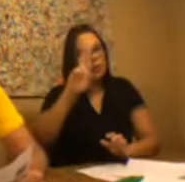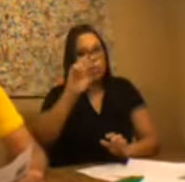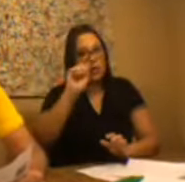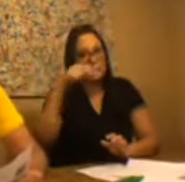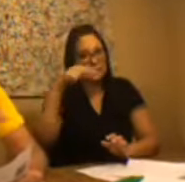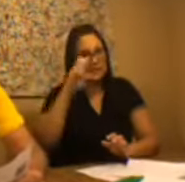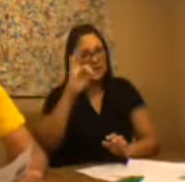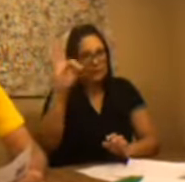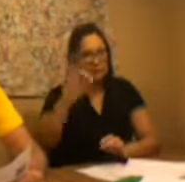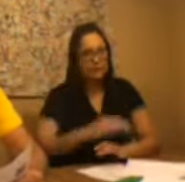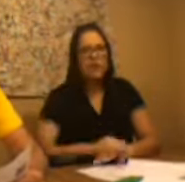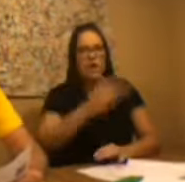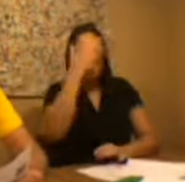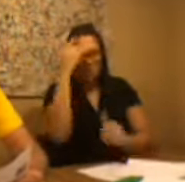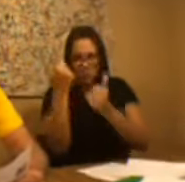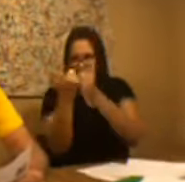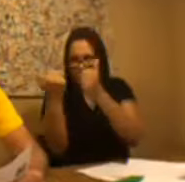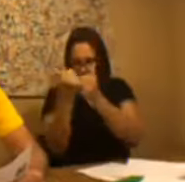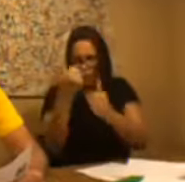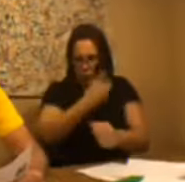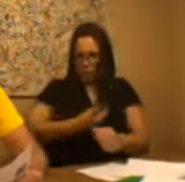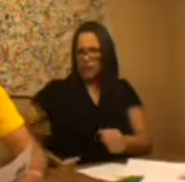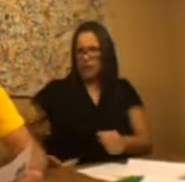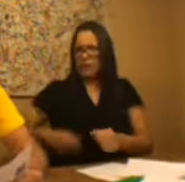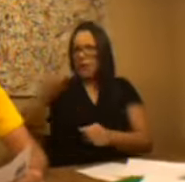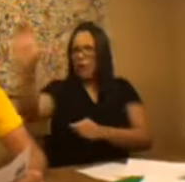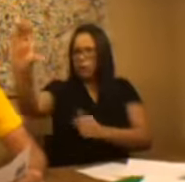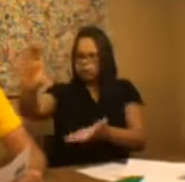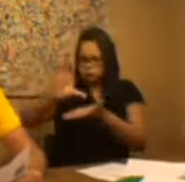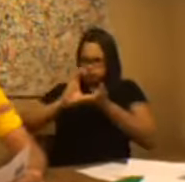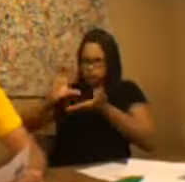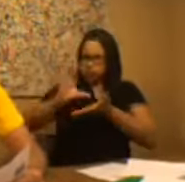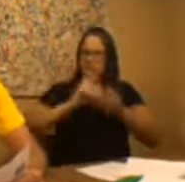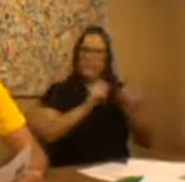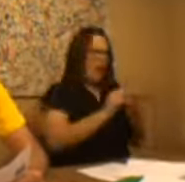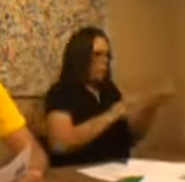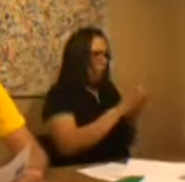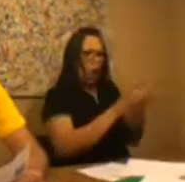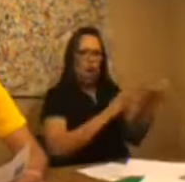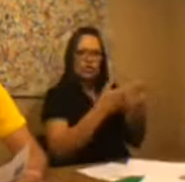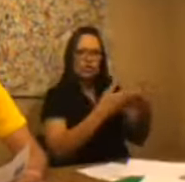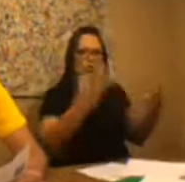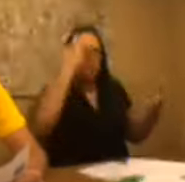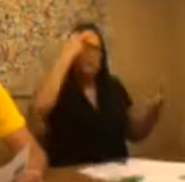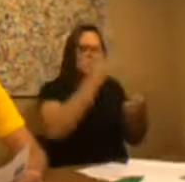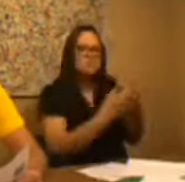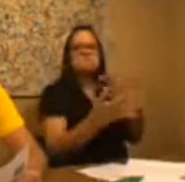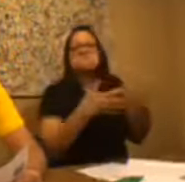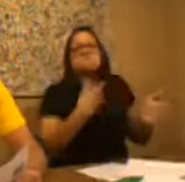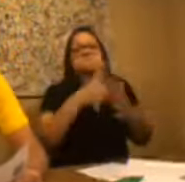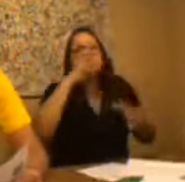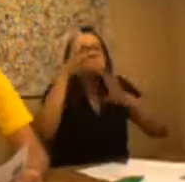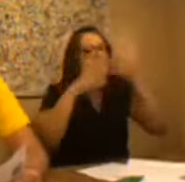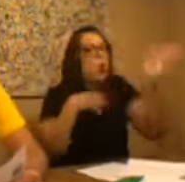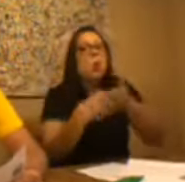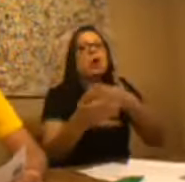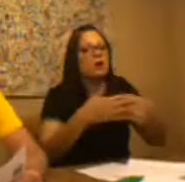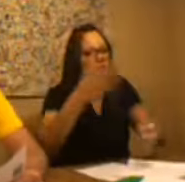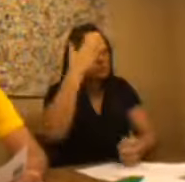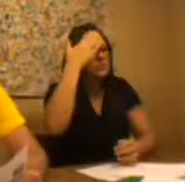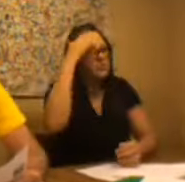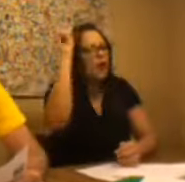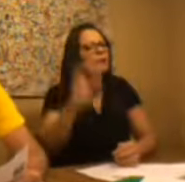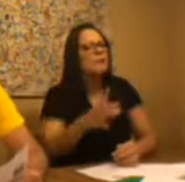recursos milionários para atender os seus projeto interessa conselho não interessa concelho e nós sabemos quem são essas